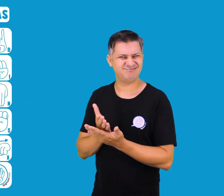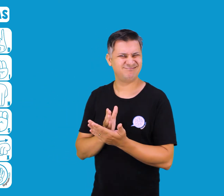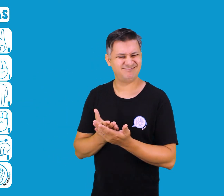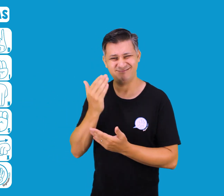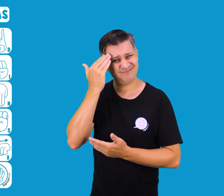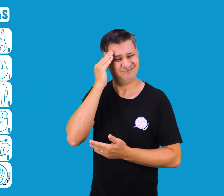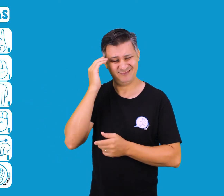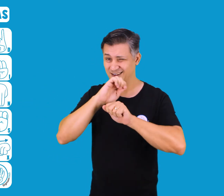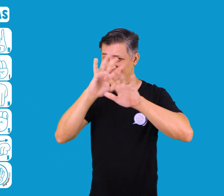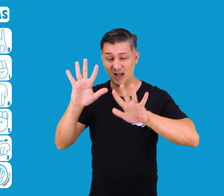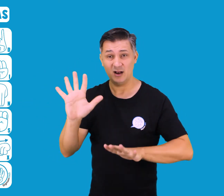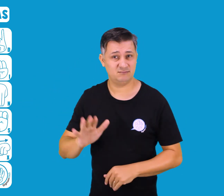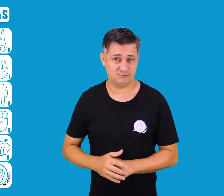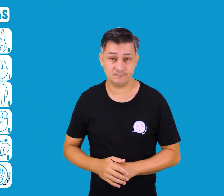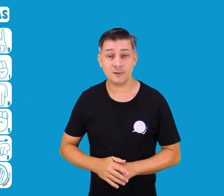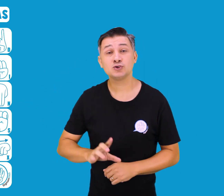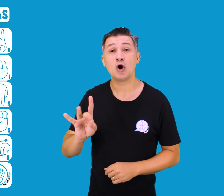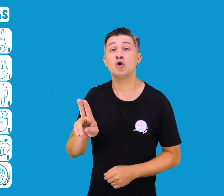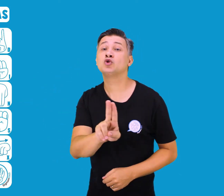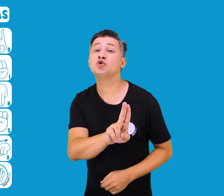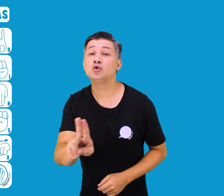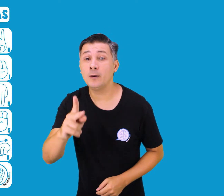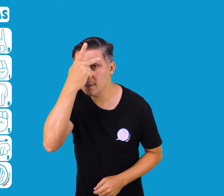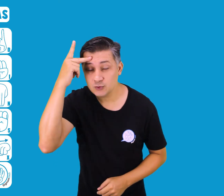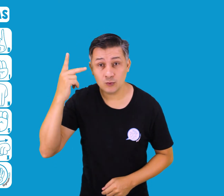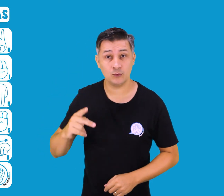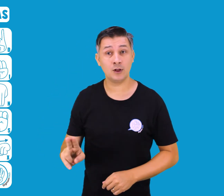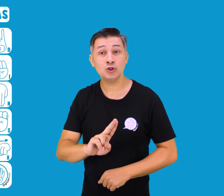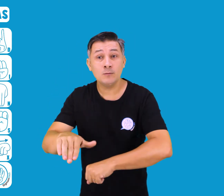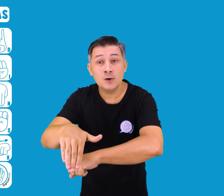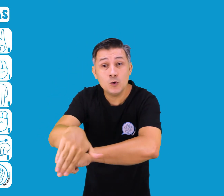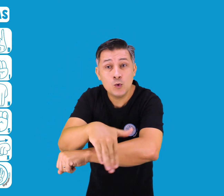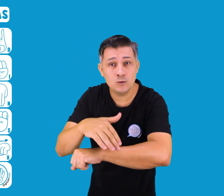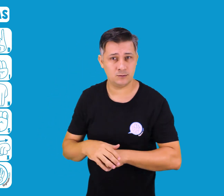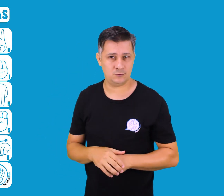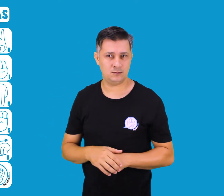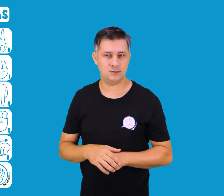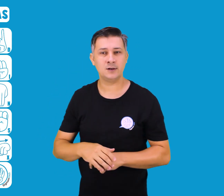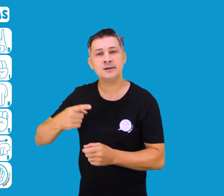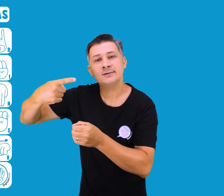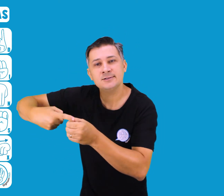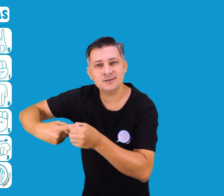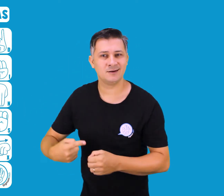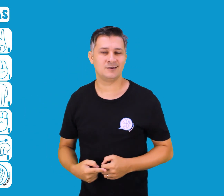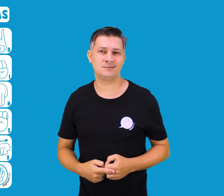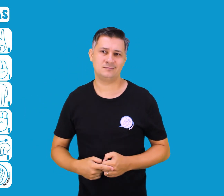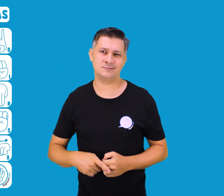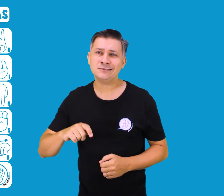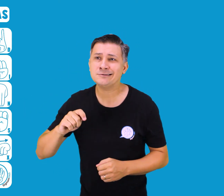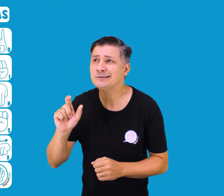produção desses sinais. Usam, por exemplo, para se referir a pessoas, endereços, cidades,